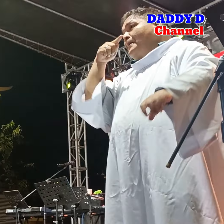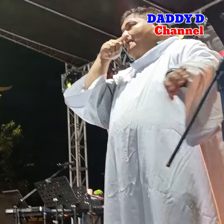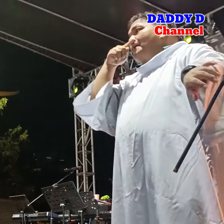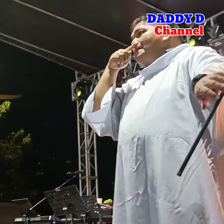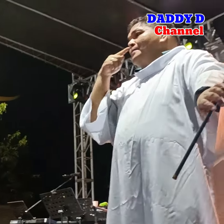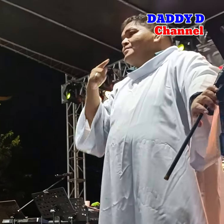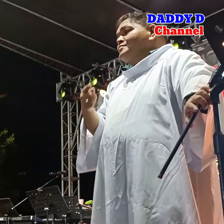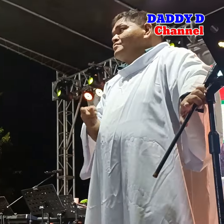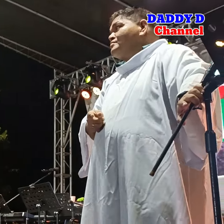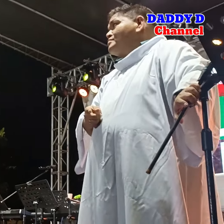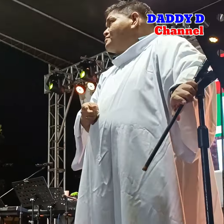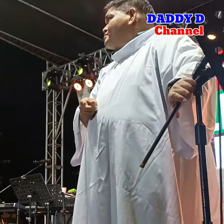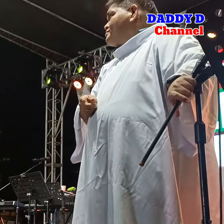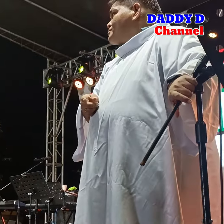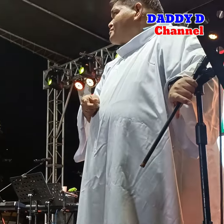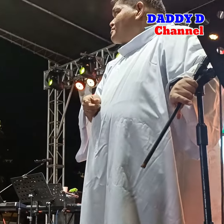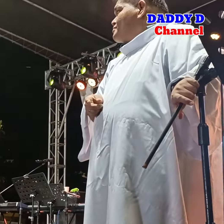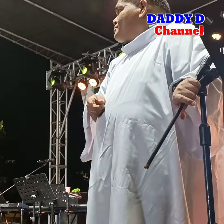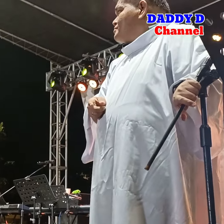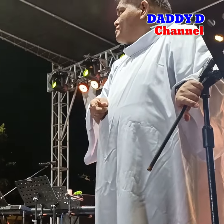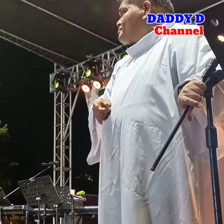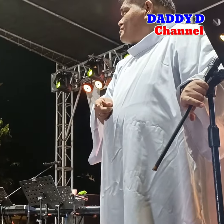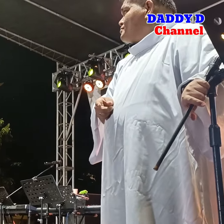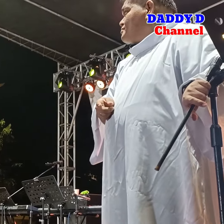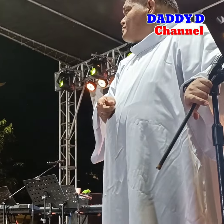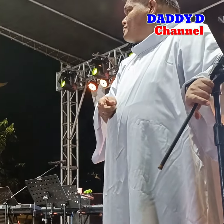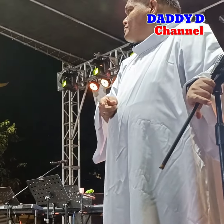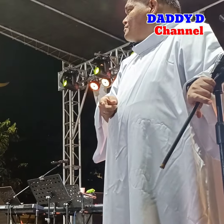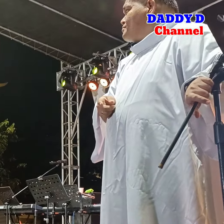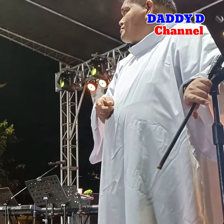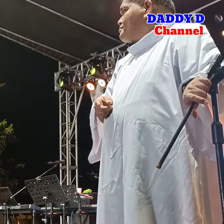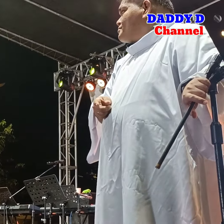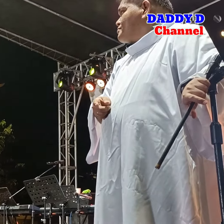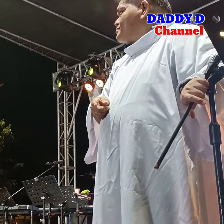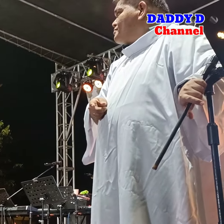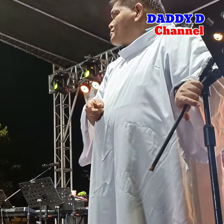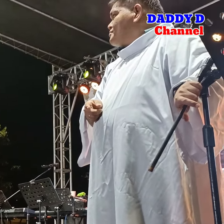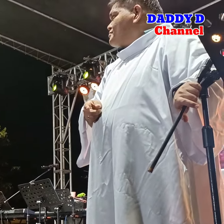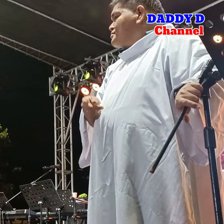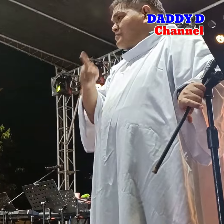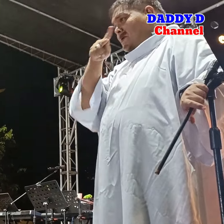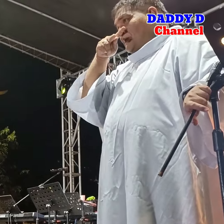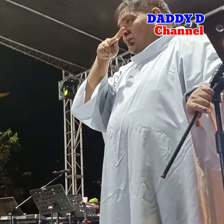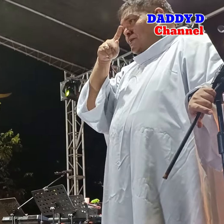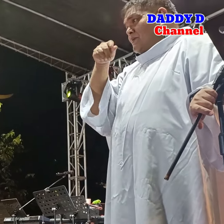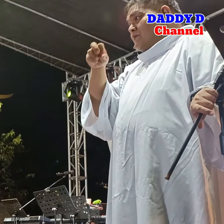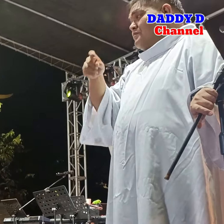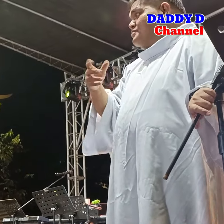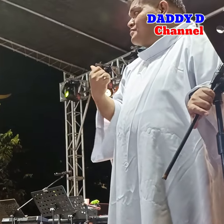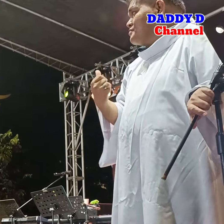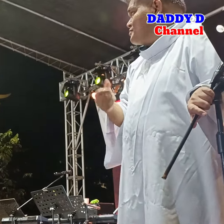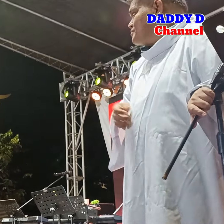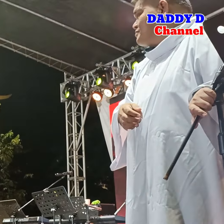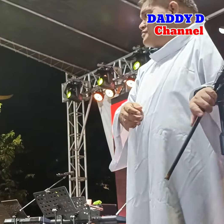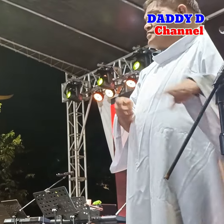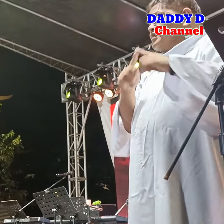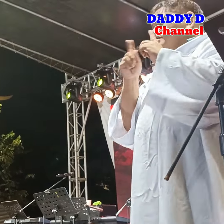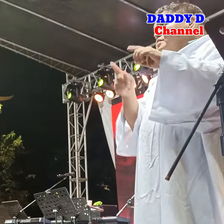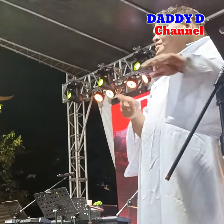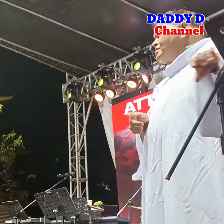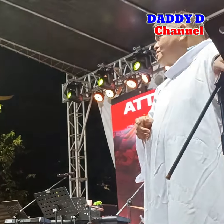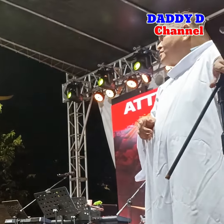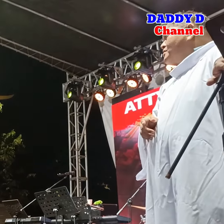po ba kayo? Ano yung tinanong nung reporter tungkol dun sa PDEA leaks? Totoo ba ito? Anong sagot niya sa atin?